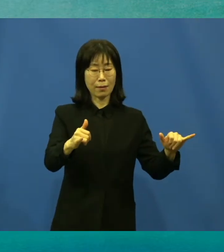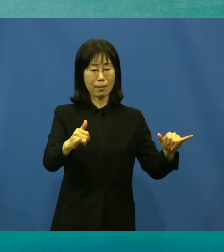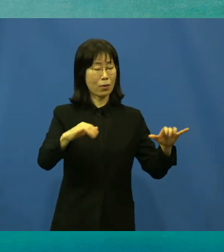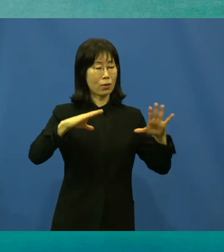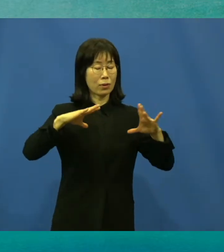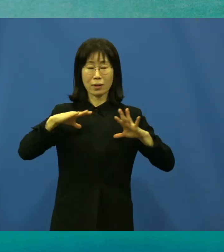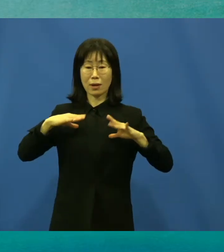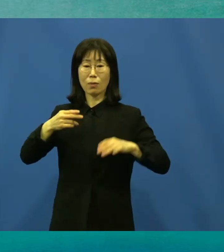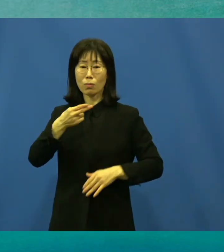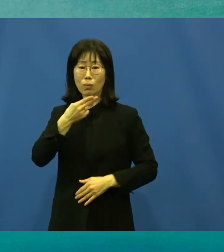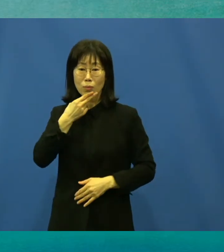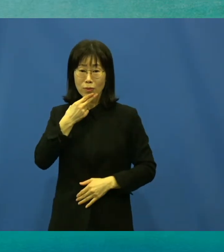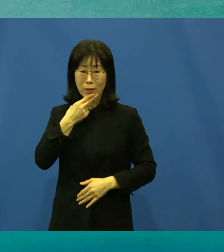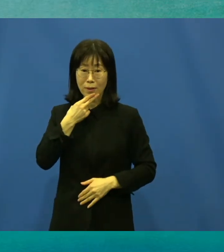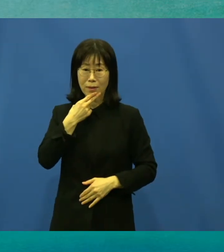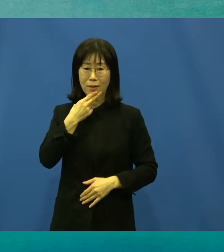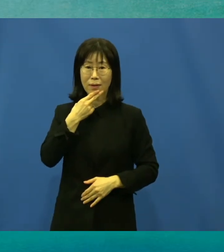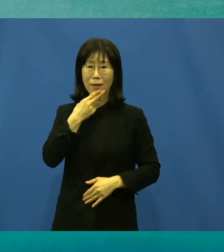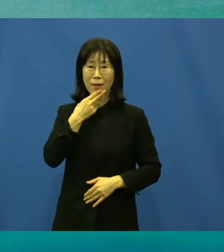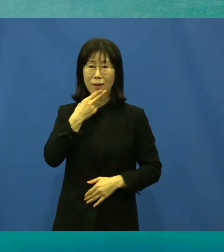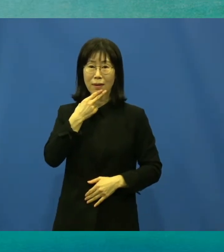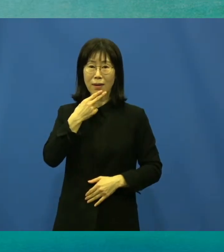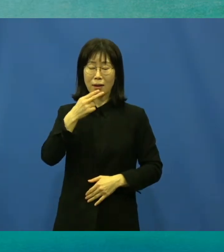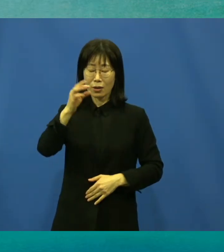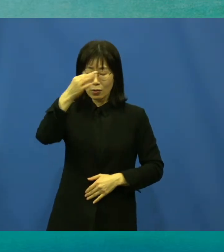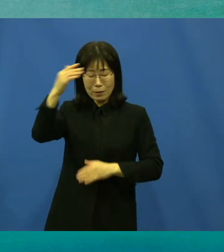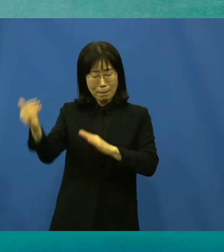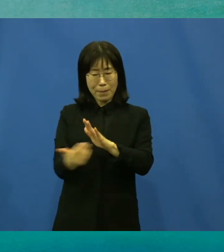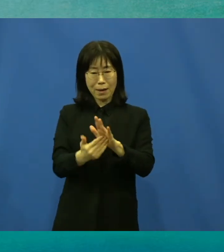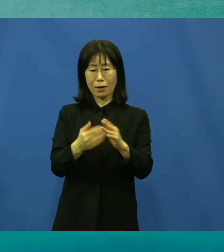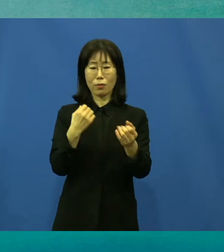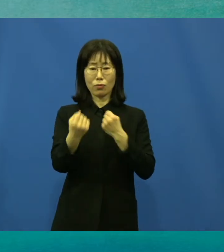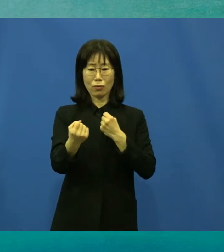물고기 뱃속에서 무슨 재능과 재주를 부릴 수 있습니까?